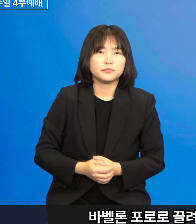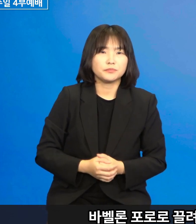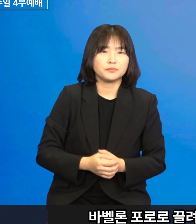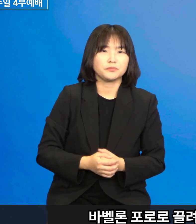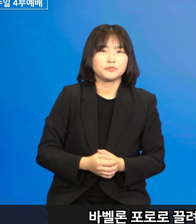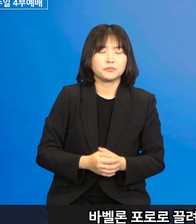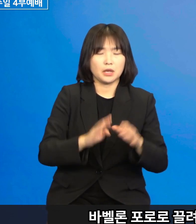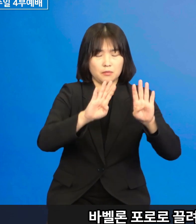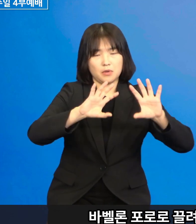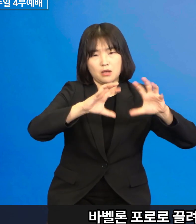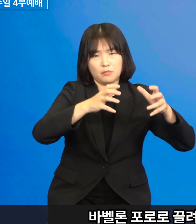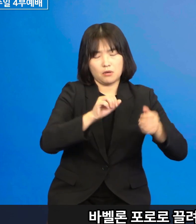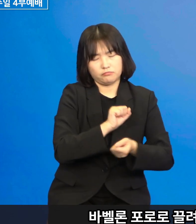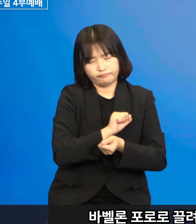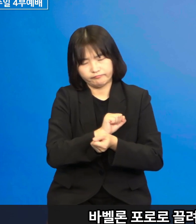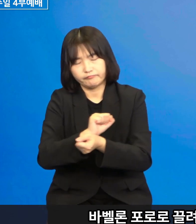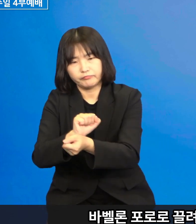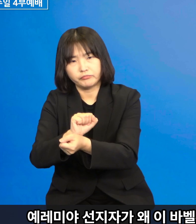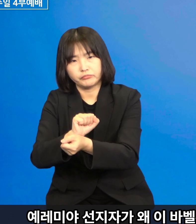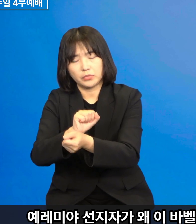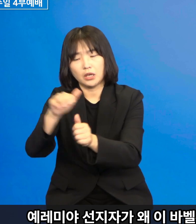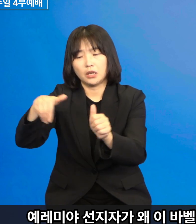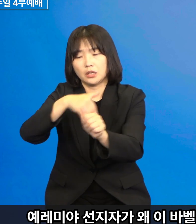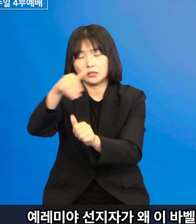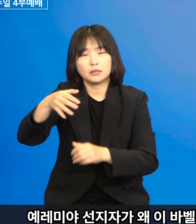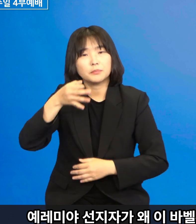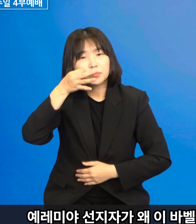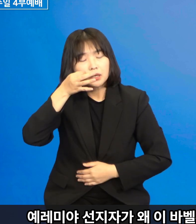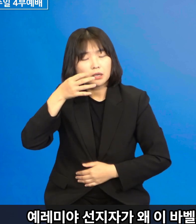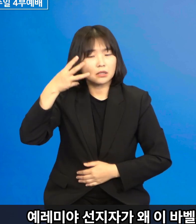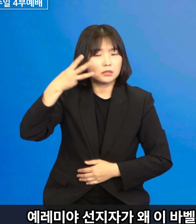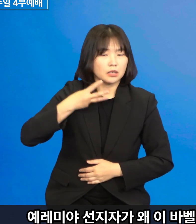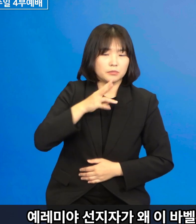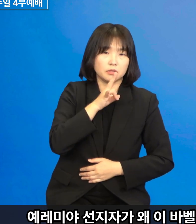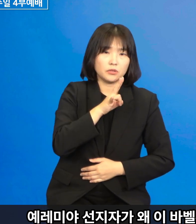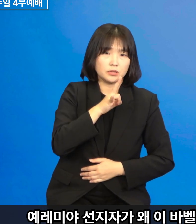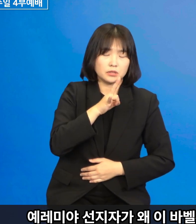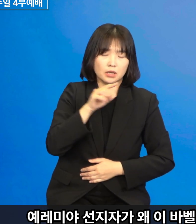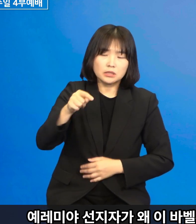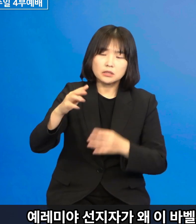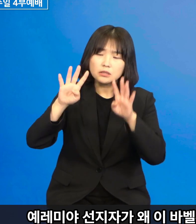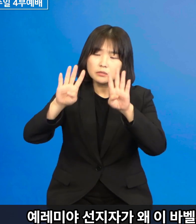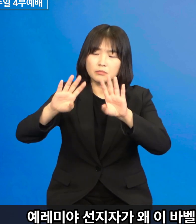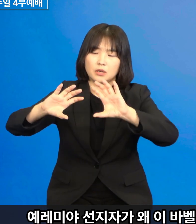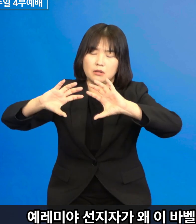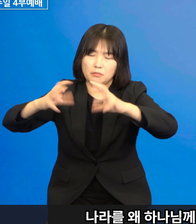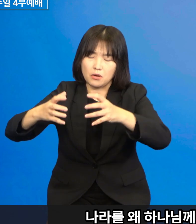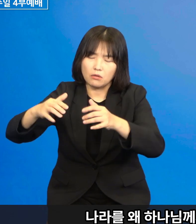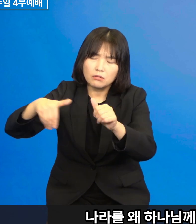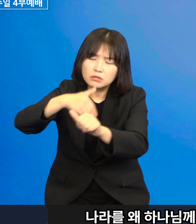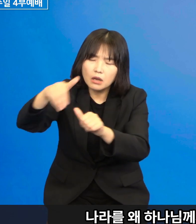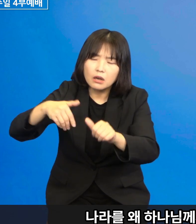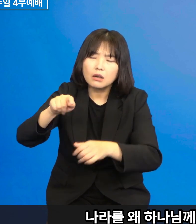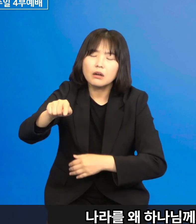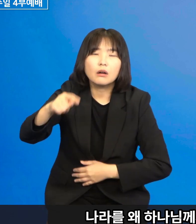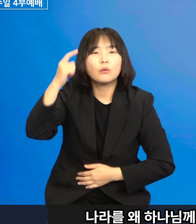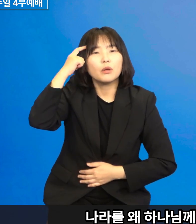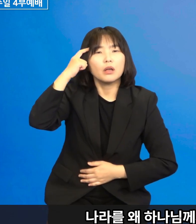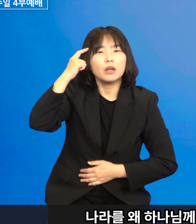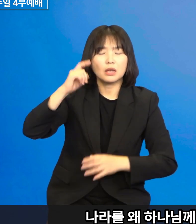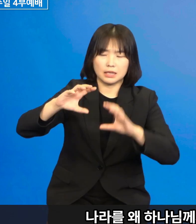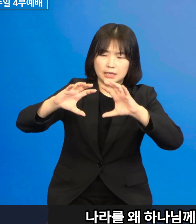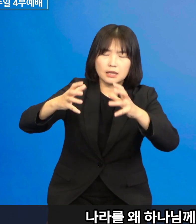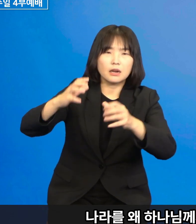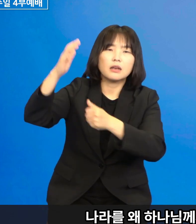바벨론 포로로 끌려간 그 유배 상황 보십시오. 예레미야 선지자가 왜 이 바벨론 상황이 이렇게 벌어지게 되었느냐, 나라를 왜